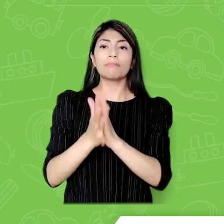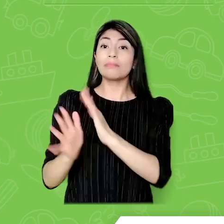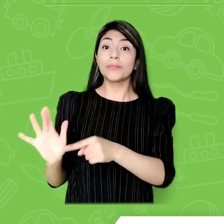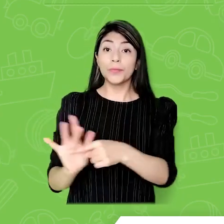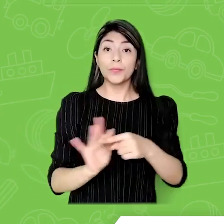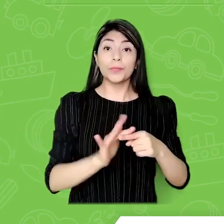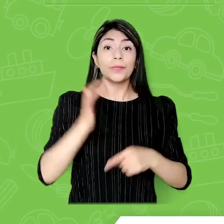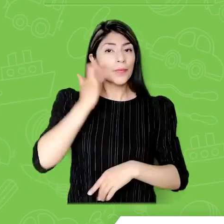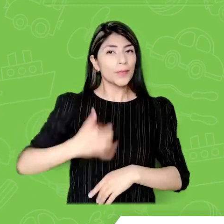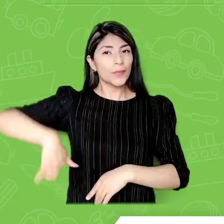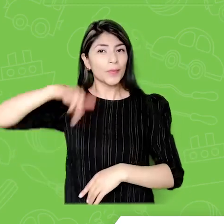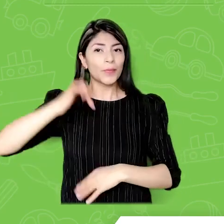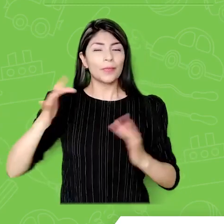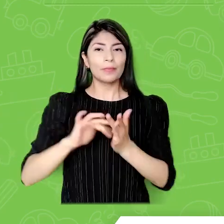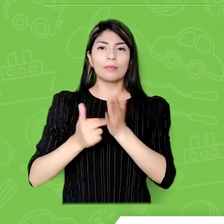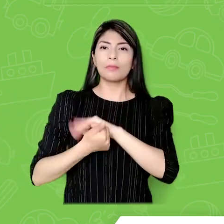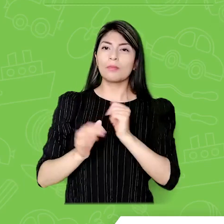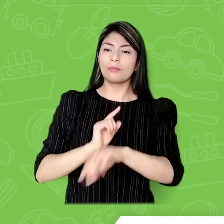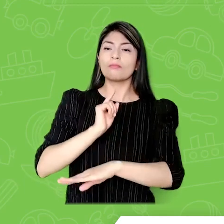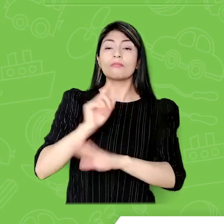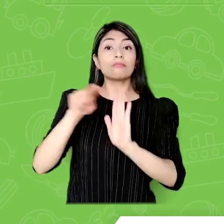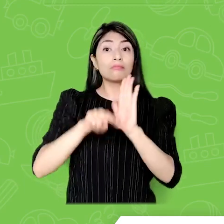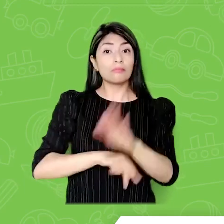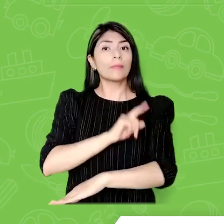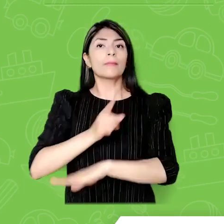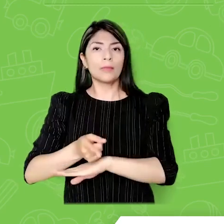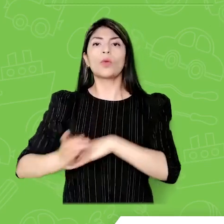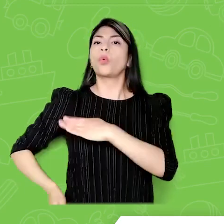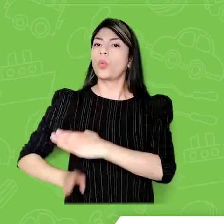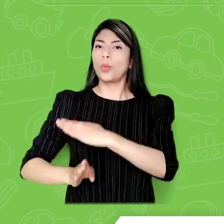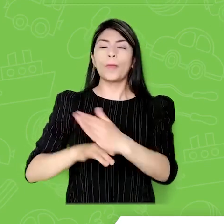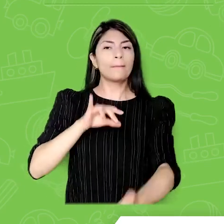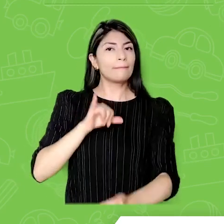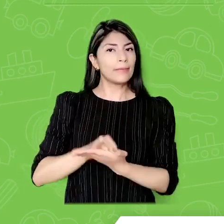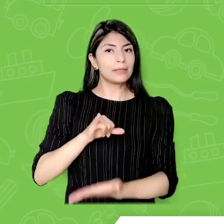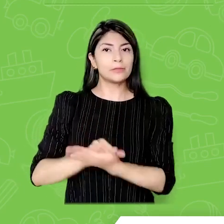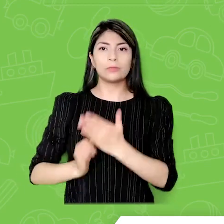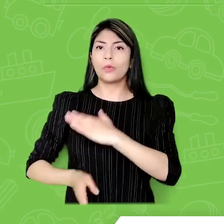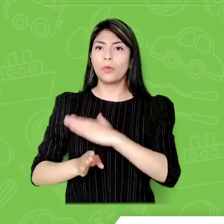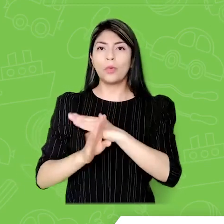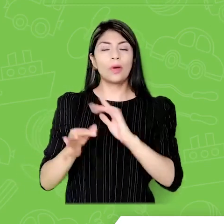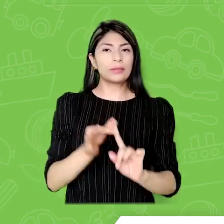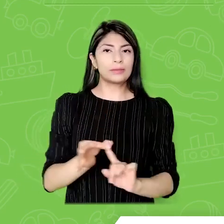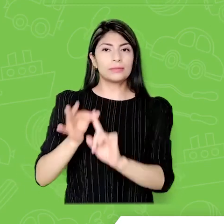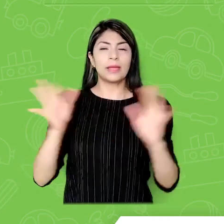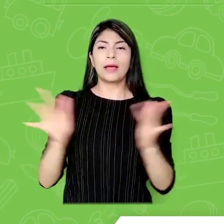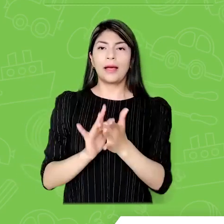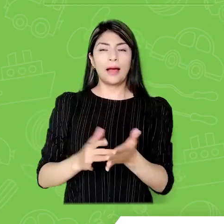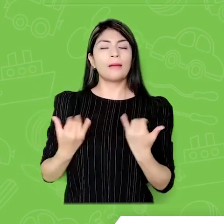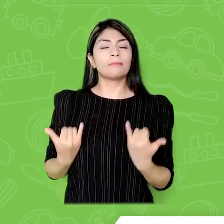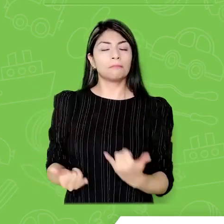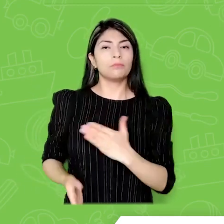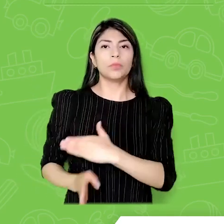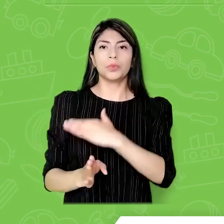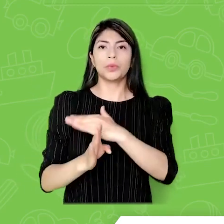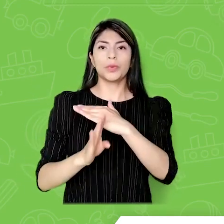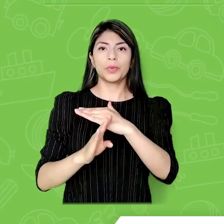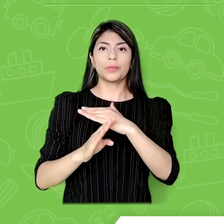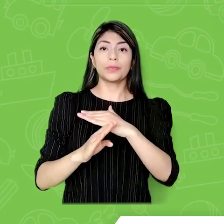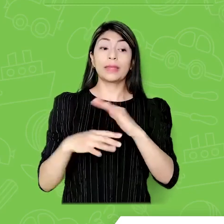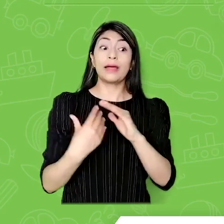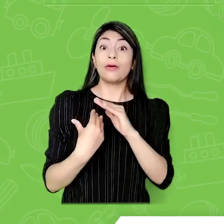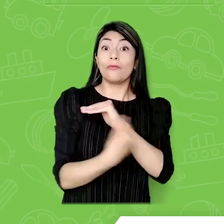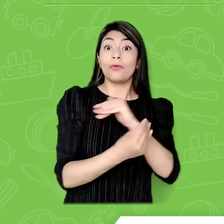reguladas continuará rigiéndose por las disposiciones especiales que se encuentren vigentes, subrayado fuera de texto.